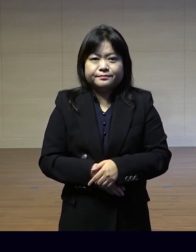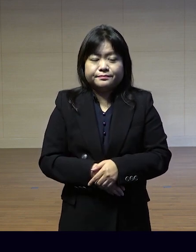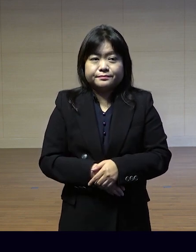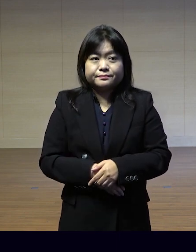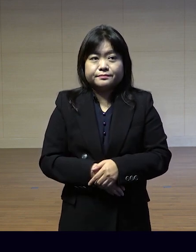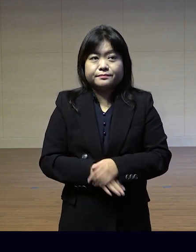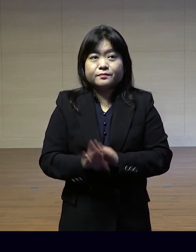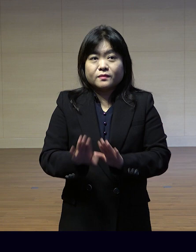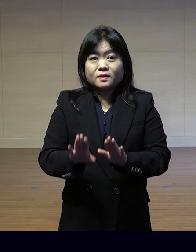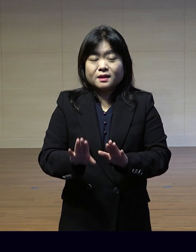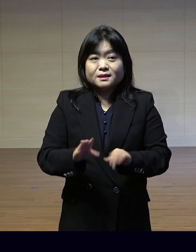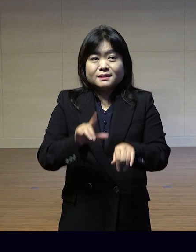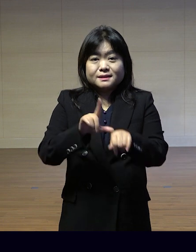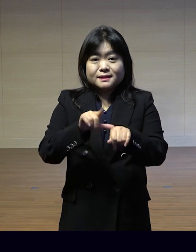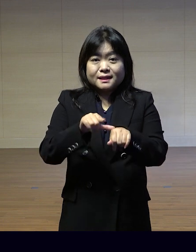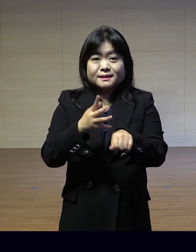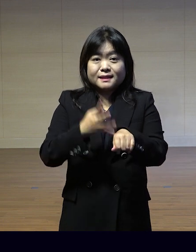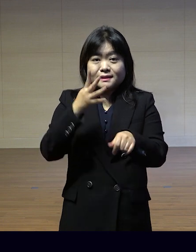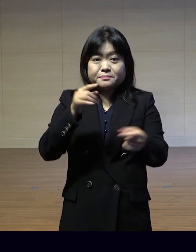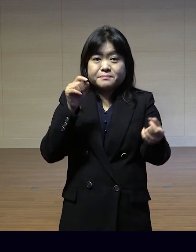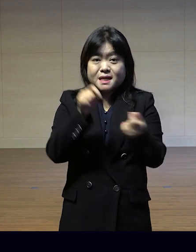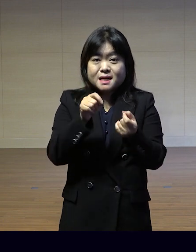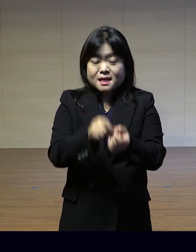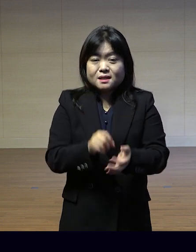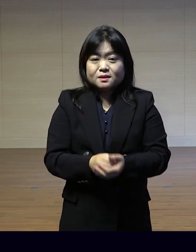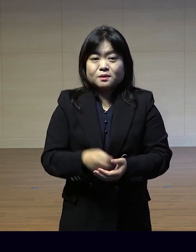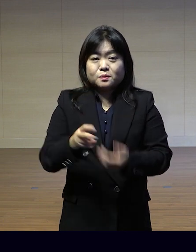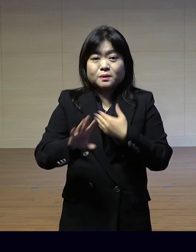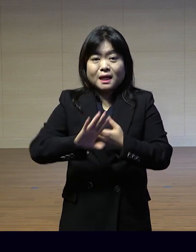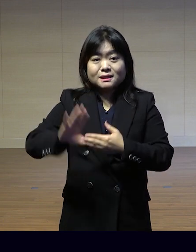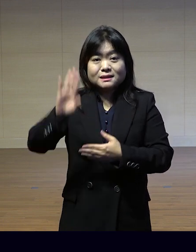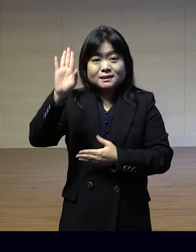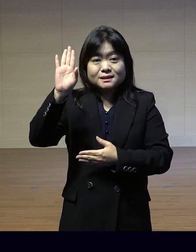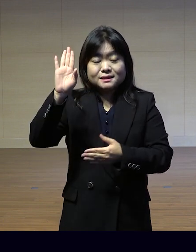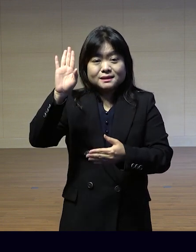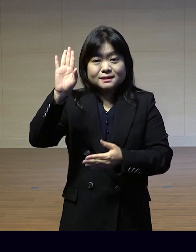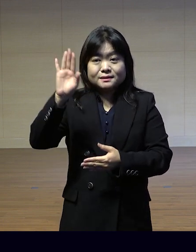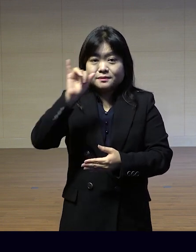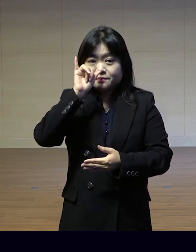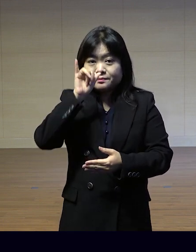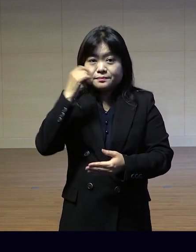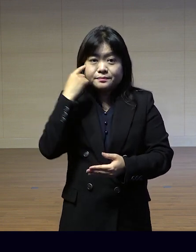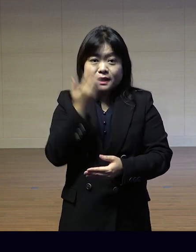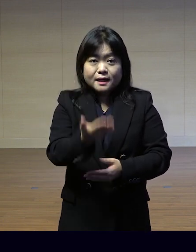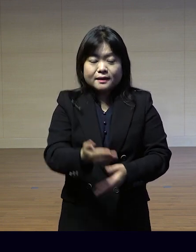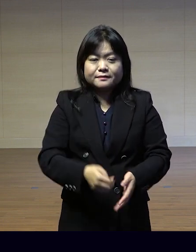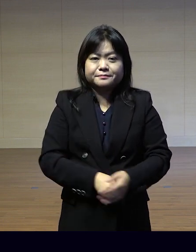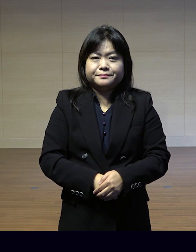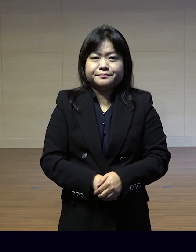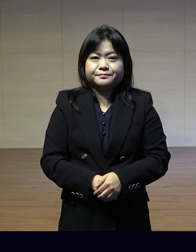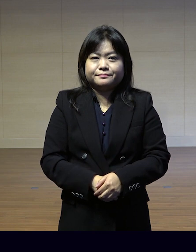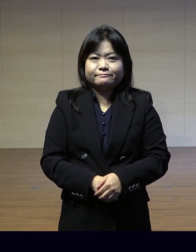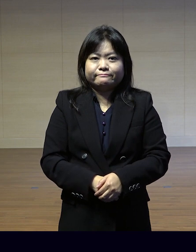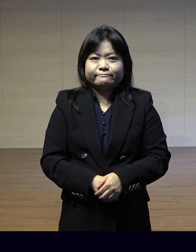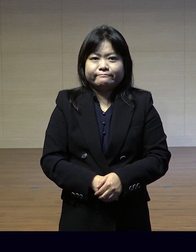예, 지금 시간이 뭐 4시 다 돼 가는데 혹시 또 다른 질문이 있으면 질문을 받겠습니다.